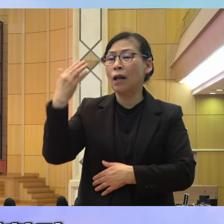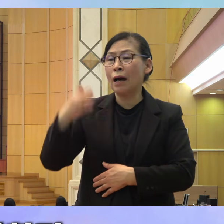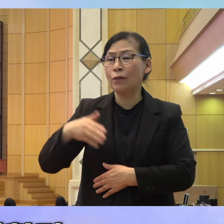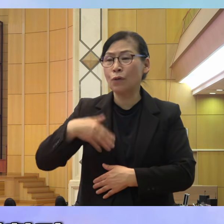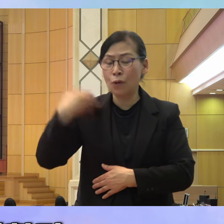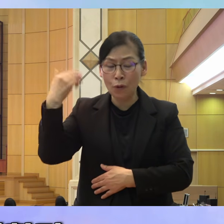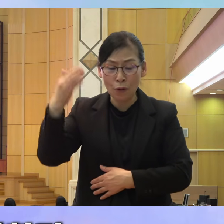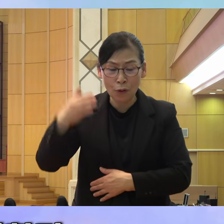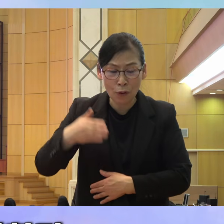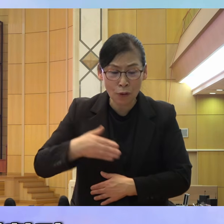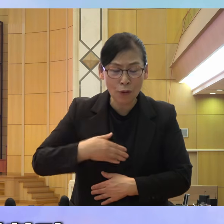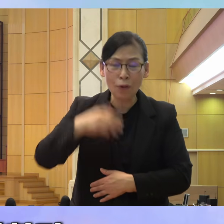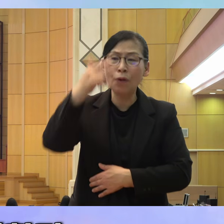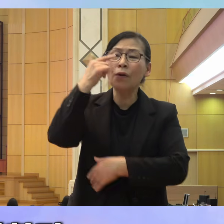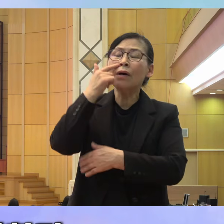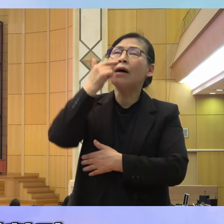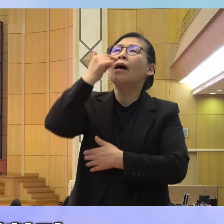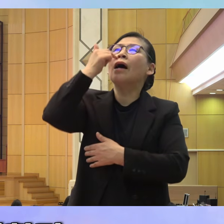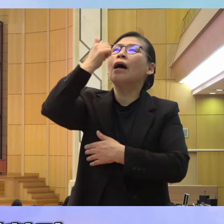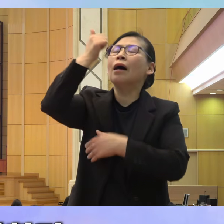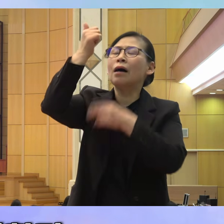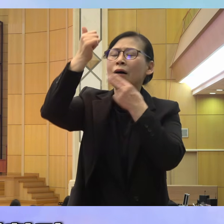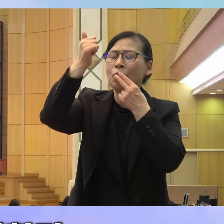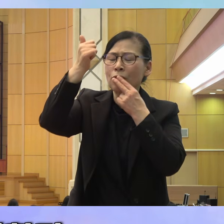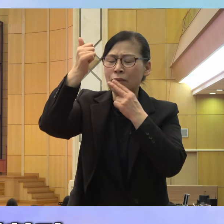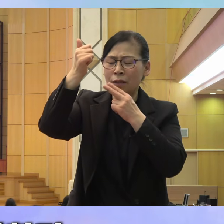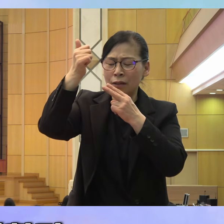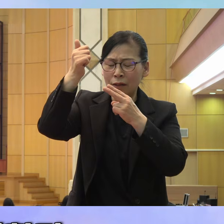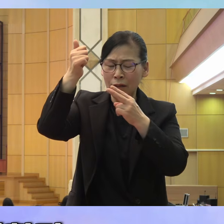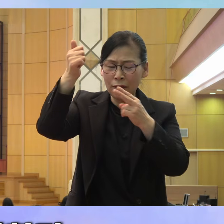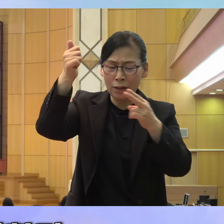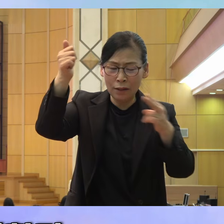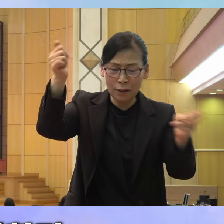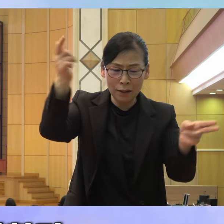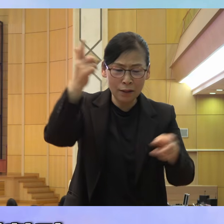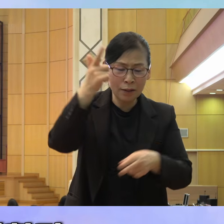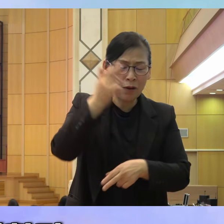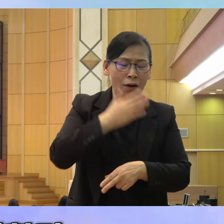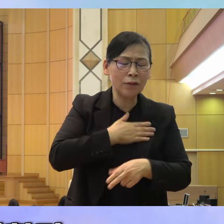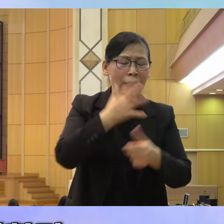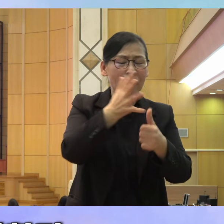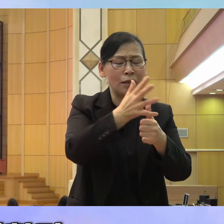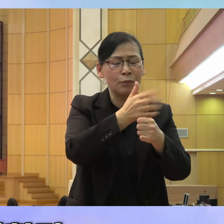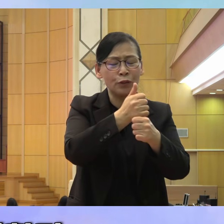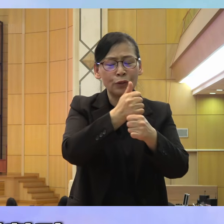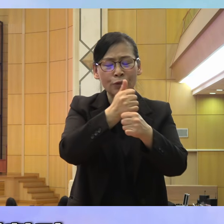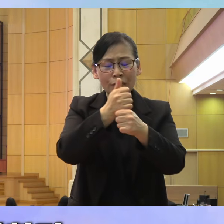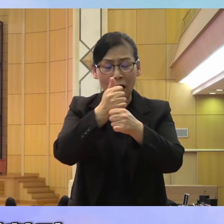아버지여